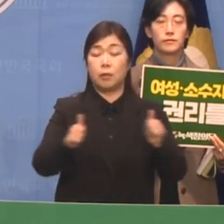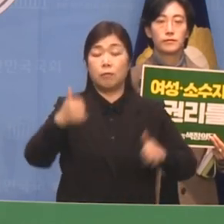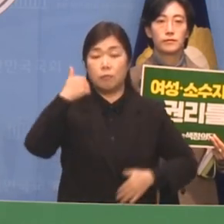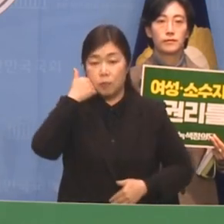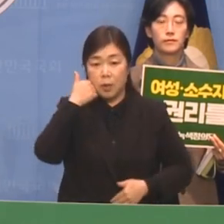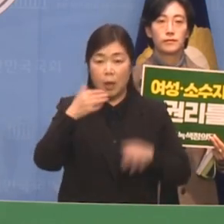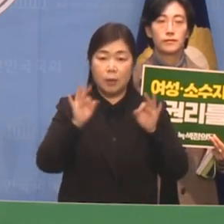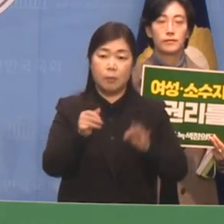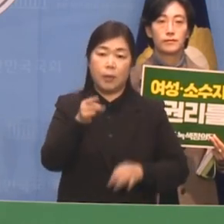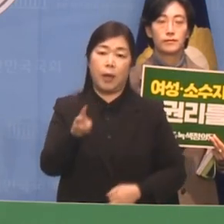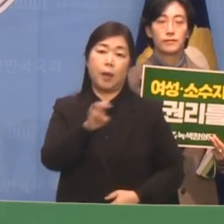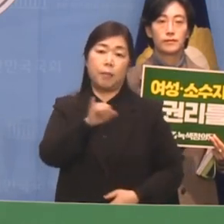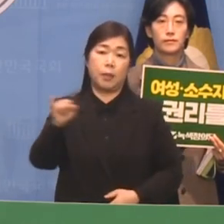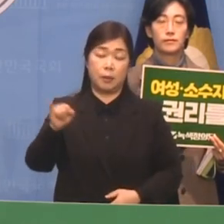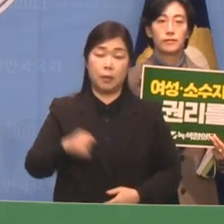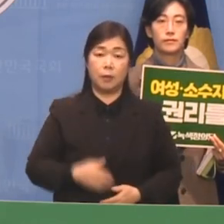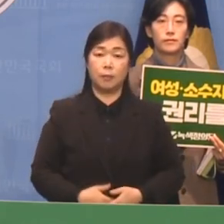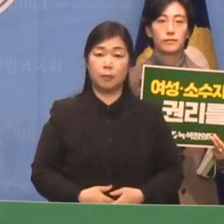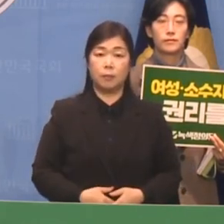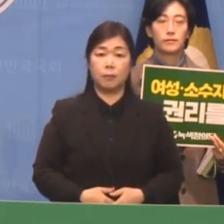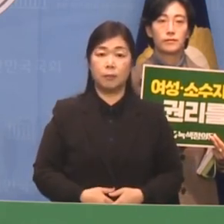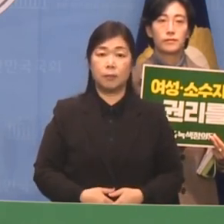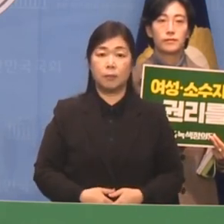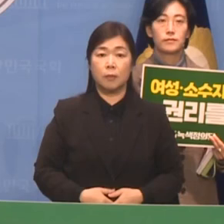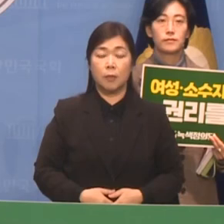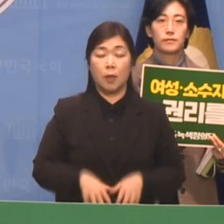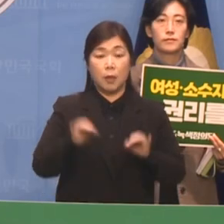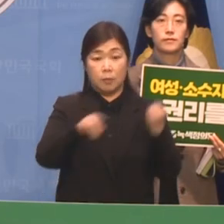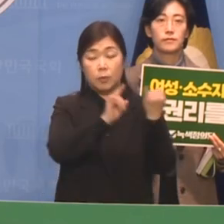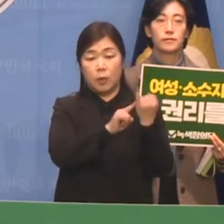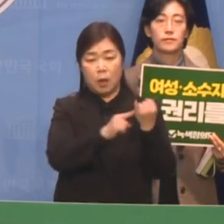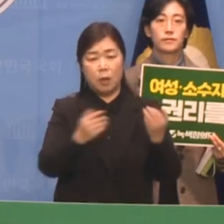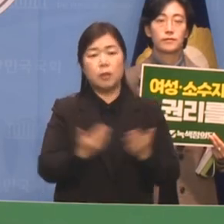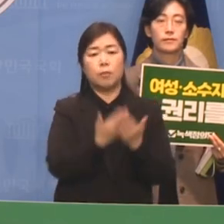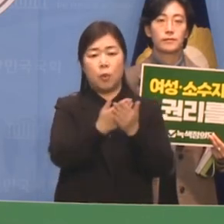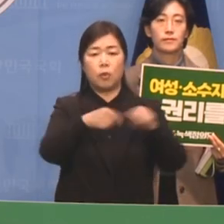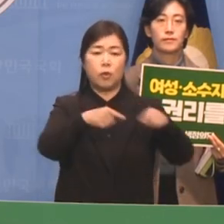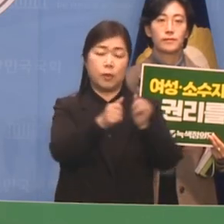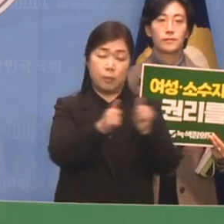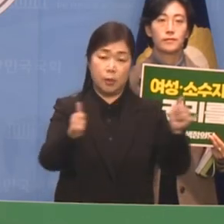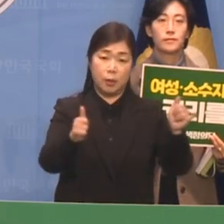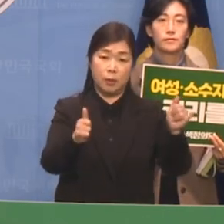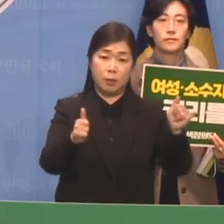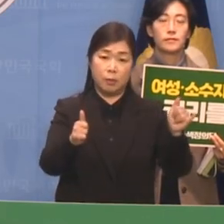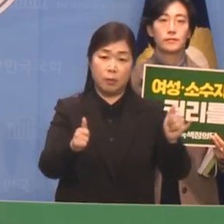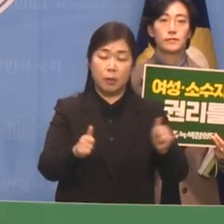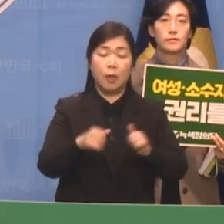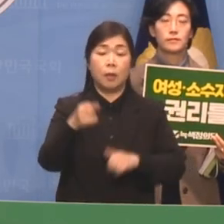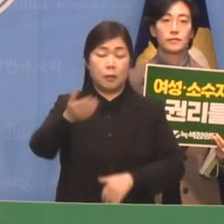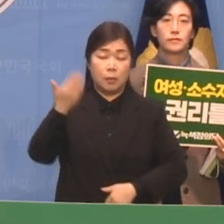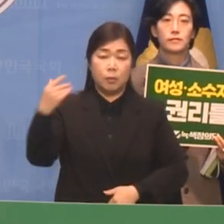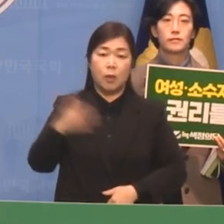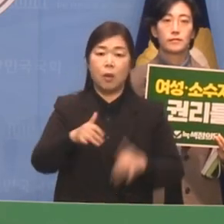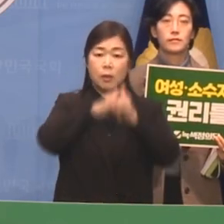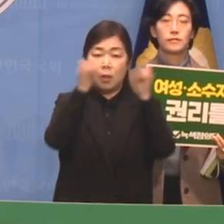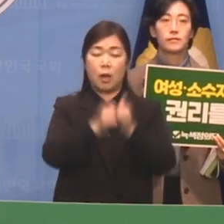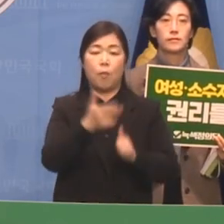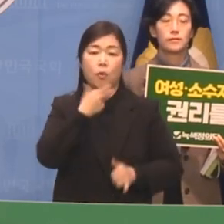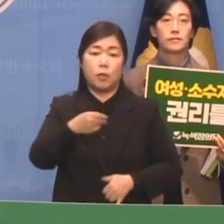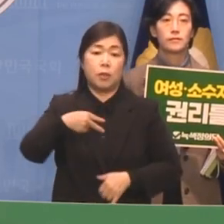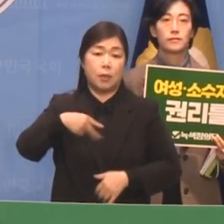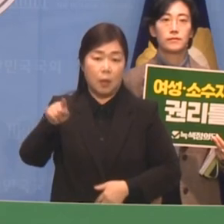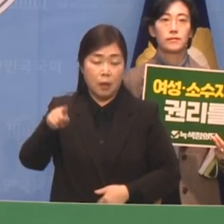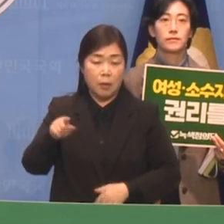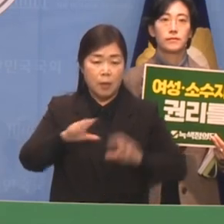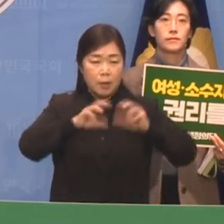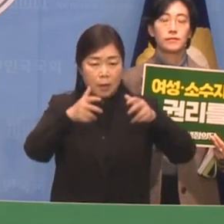김혜미입니다. 김혜미 후보는 진보 정치인입니다. 일찍이 사회복지사로서, 세상을 바꾸는